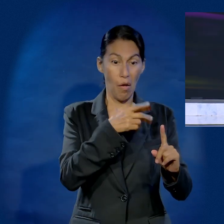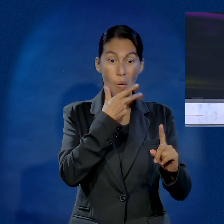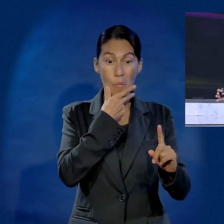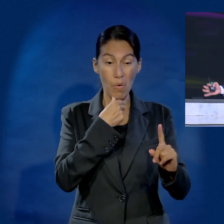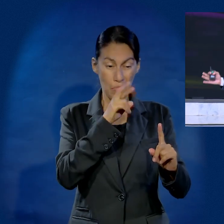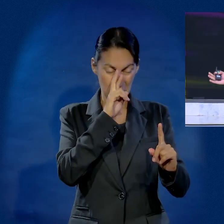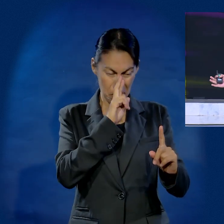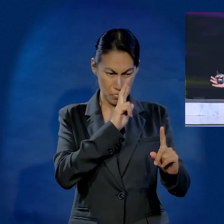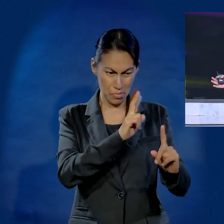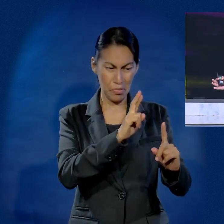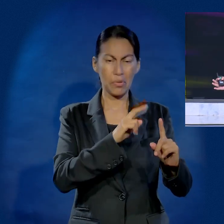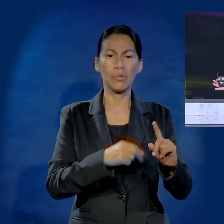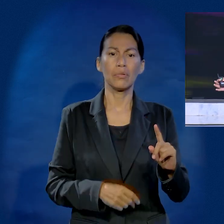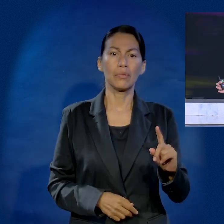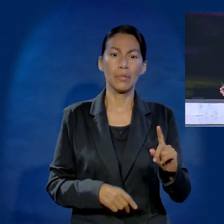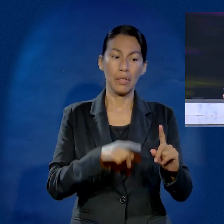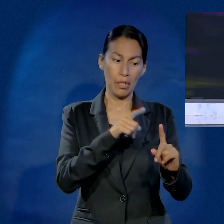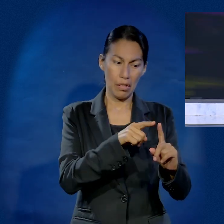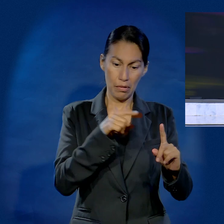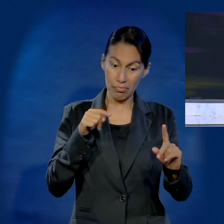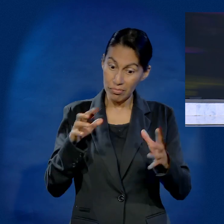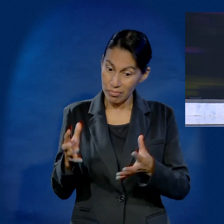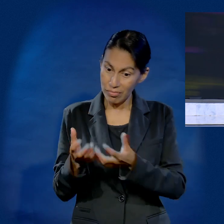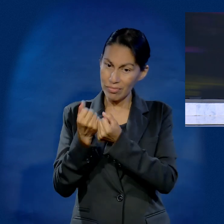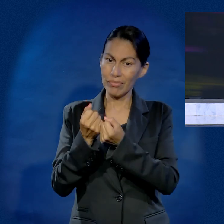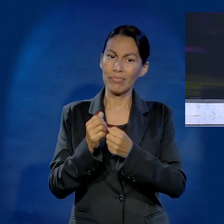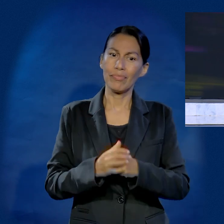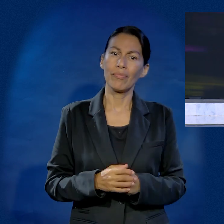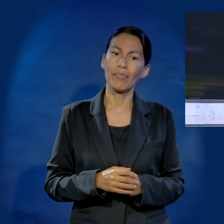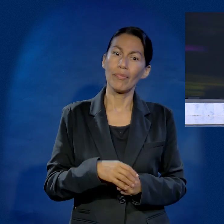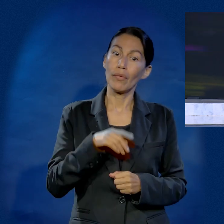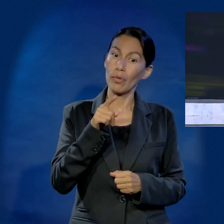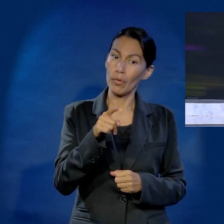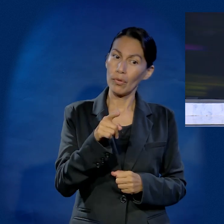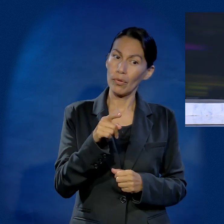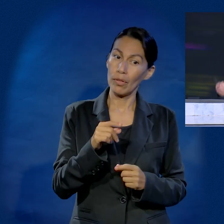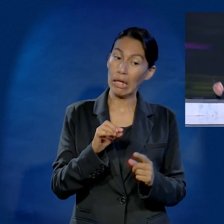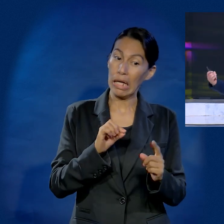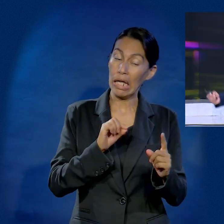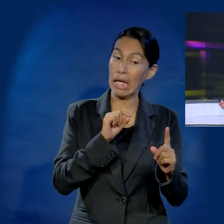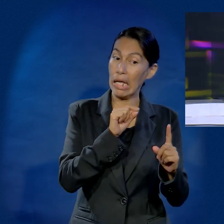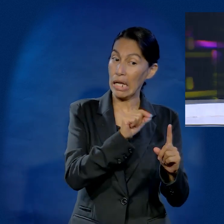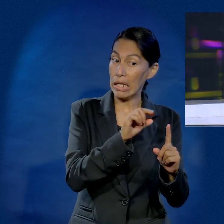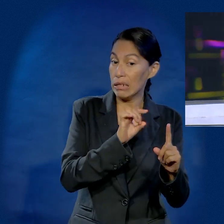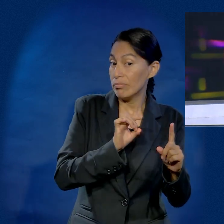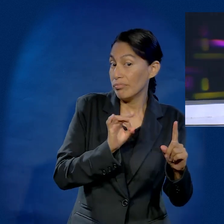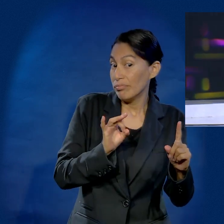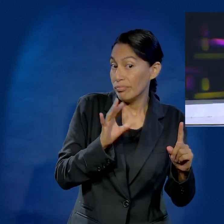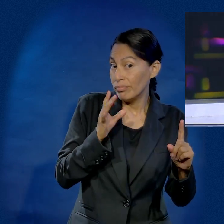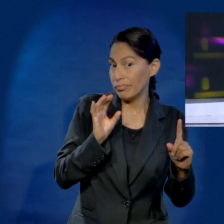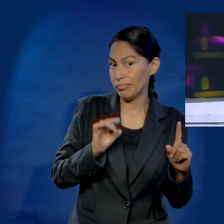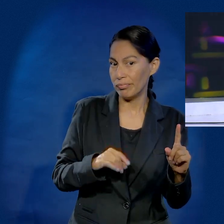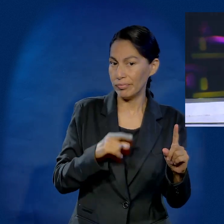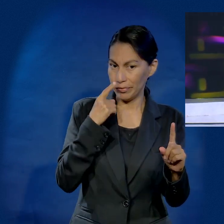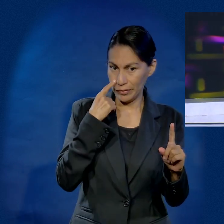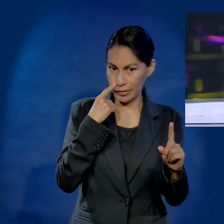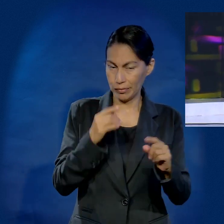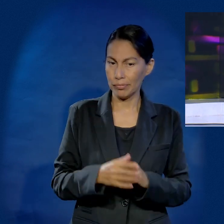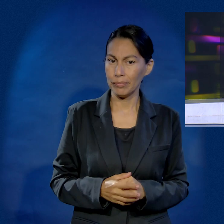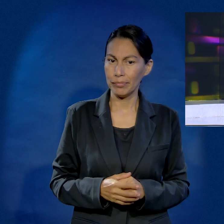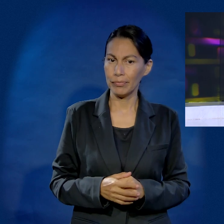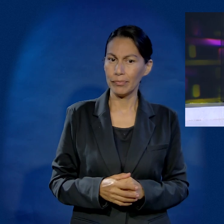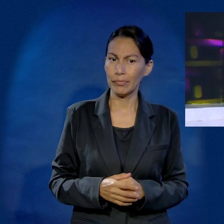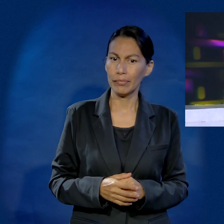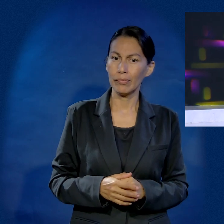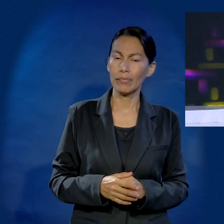va a respetar todas las líneas. Y él no es el primero que te puede redimir. Tú necesitas darle una señal,